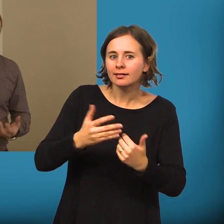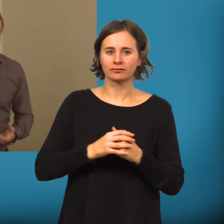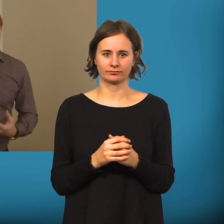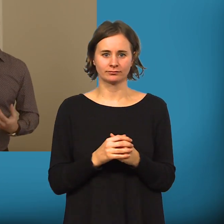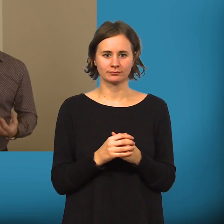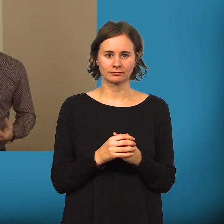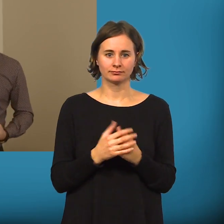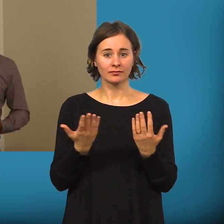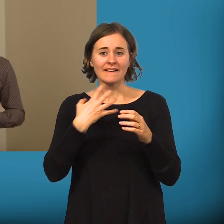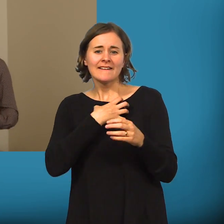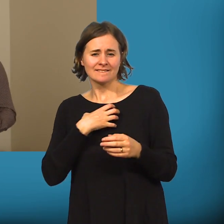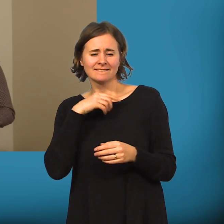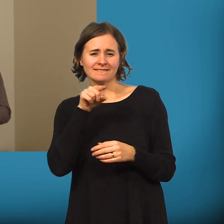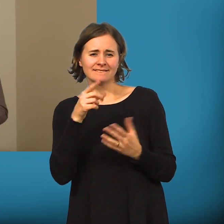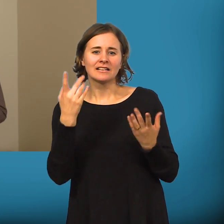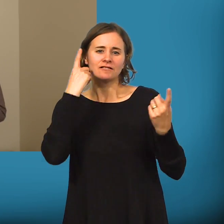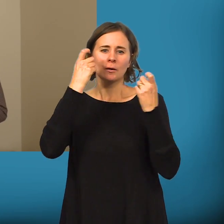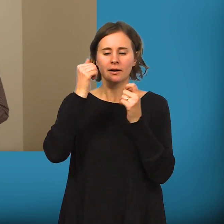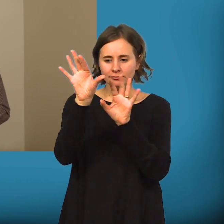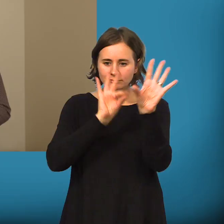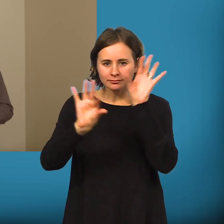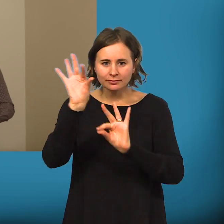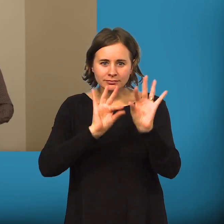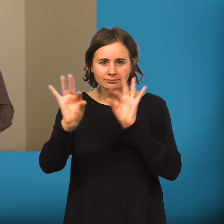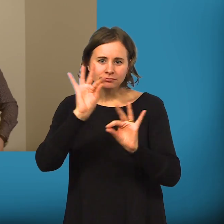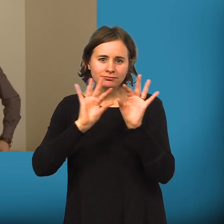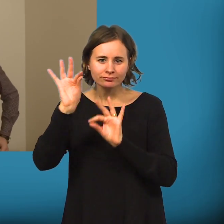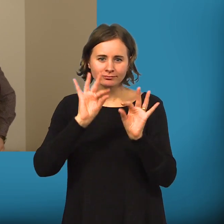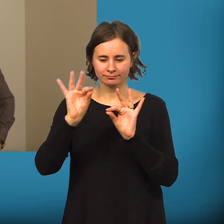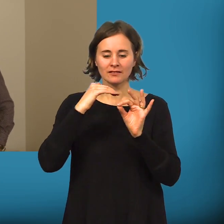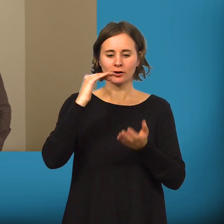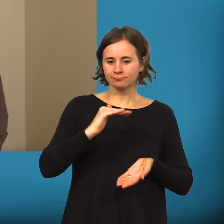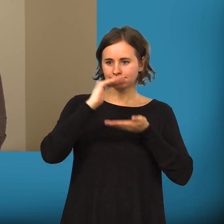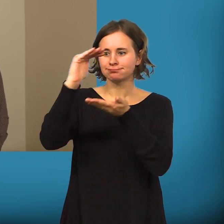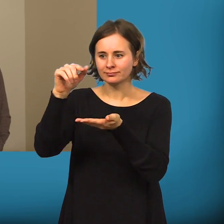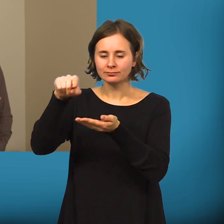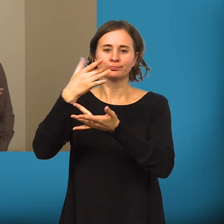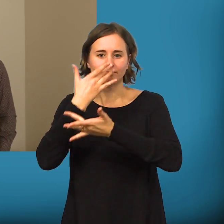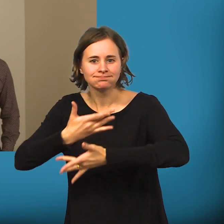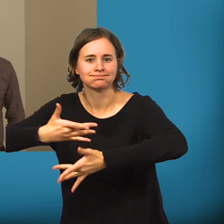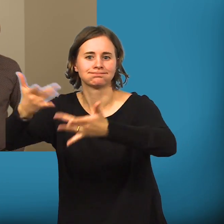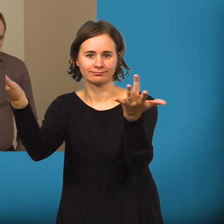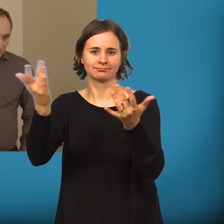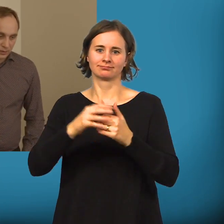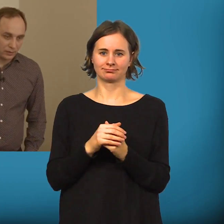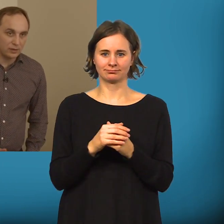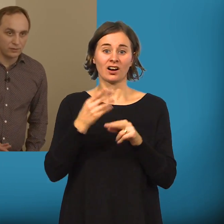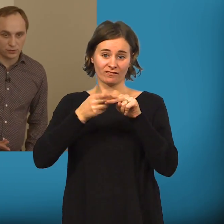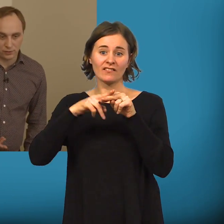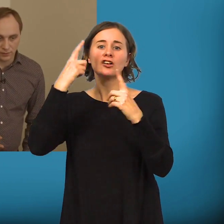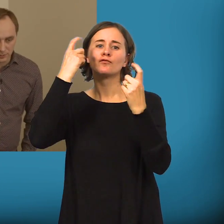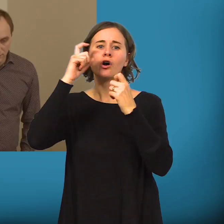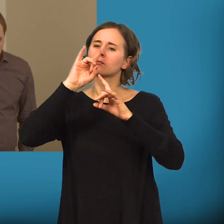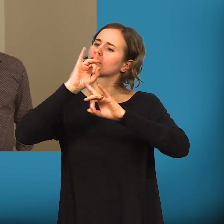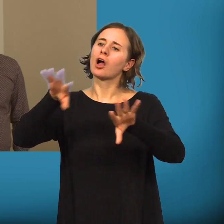nebus informacijos trūkumo, tada nekils man jokių problemų. Sekantis dalykas, kalbant apie